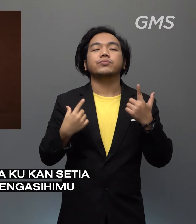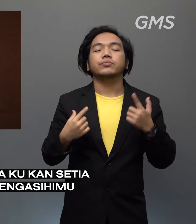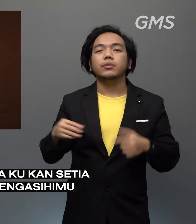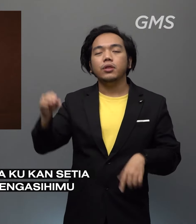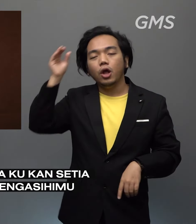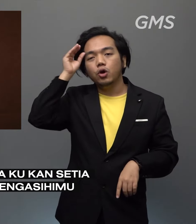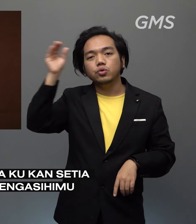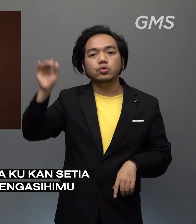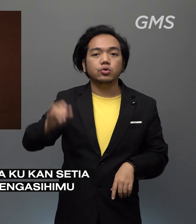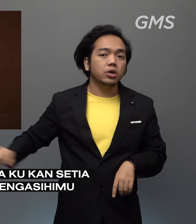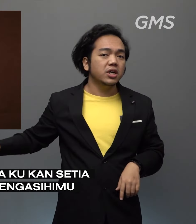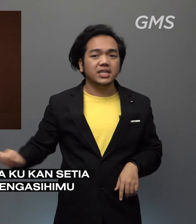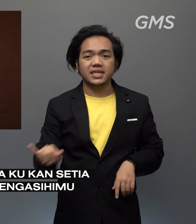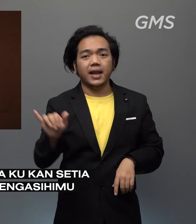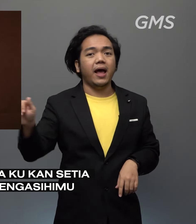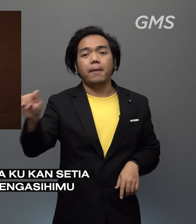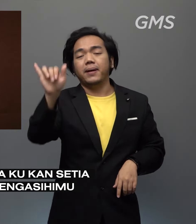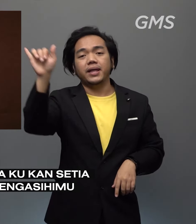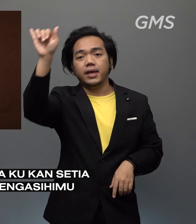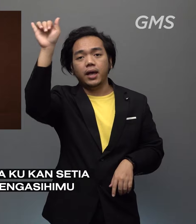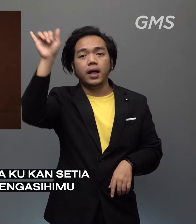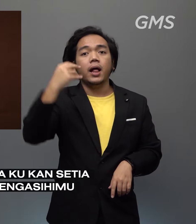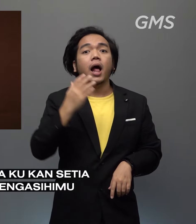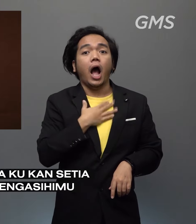tuk selamanya